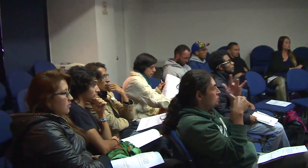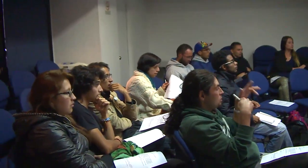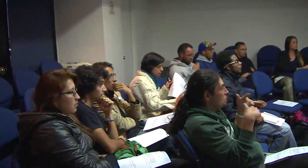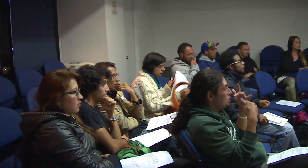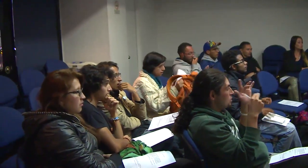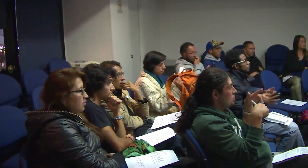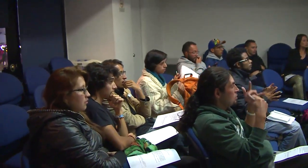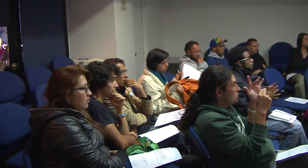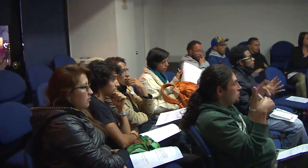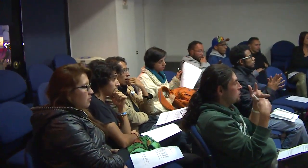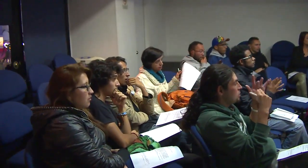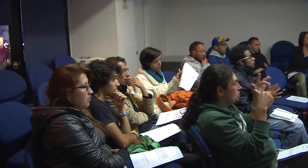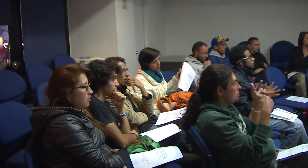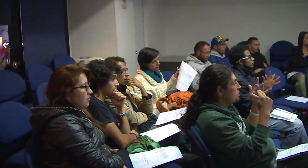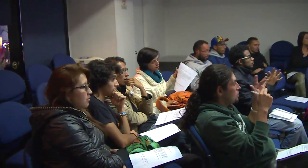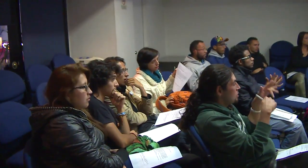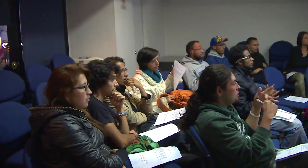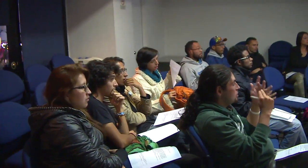Primero, nuestro café.